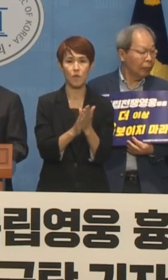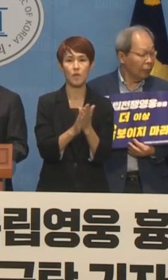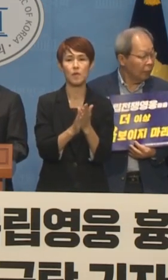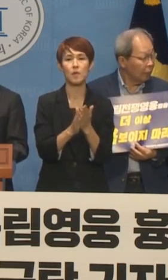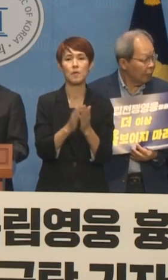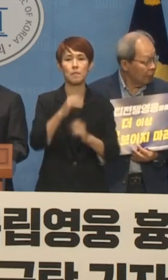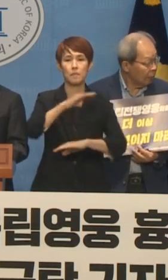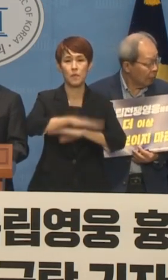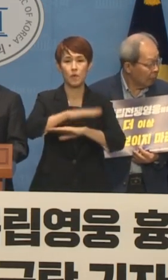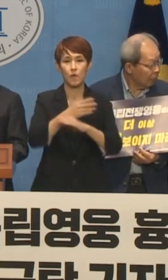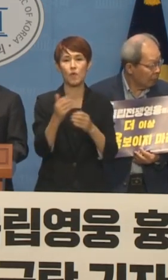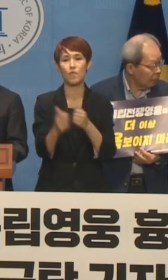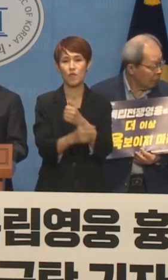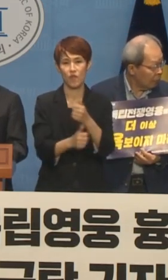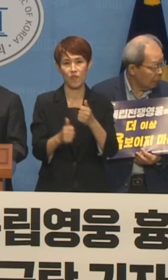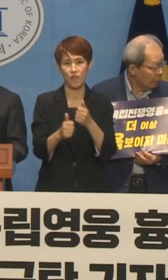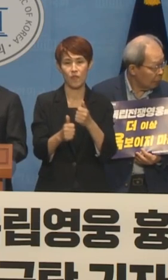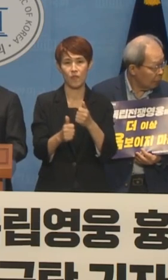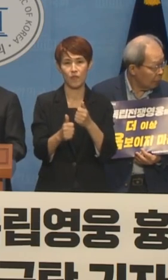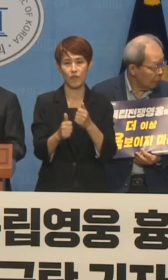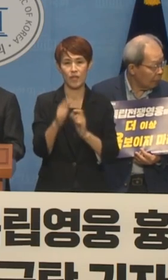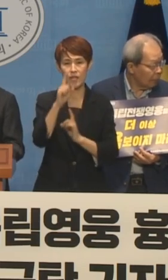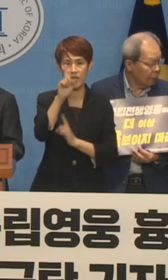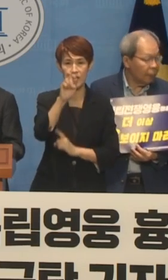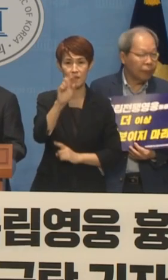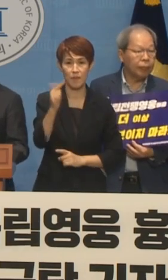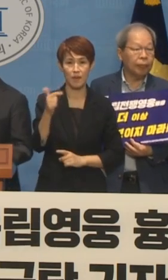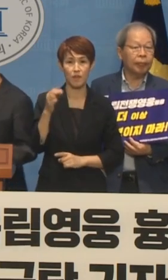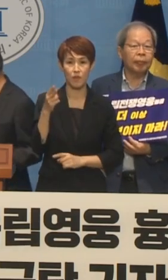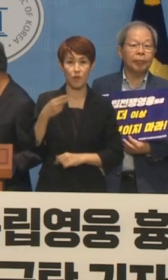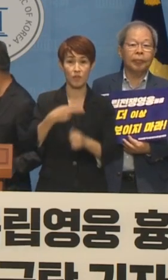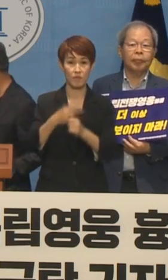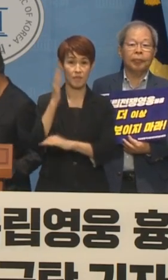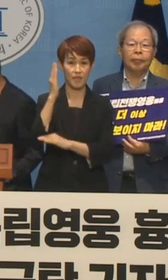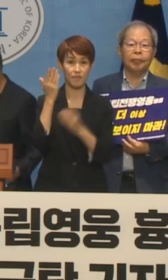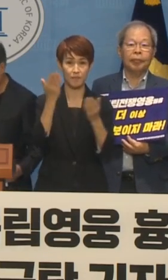대표이신 우리나라 역사학계 원로이신 이만여 선생님의 말씀 듣겠습니다.